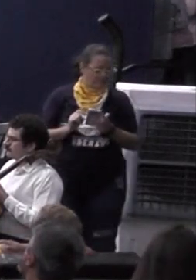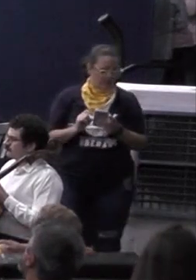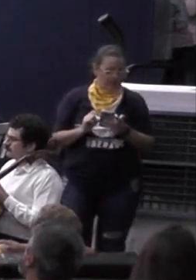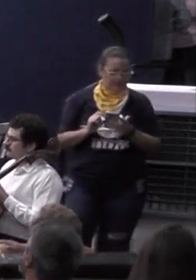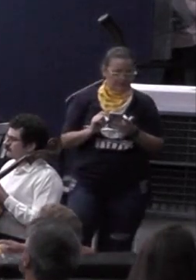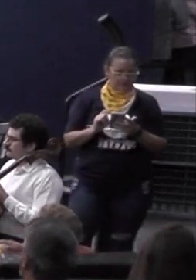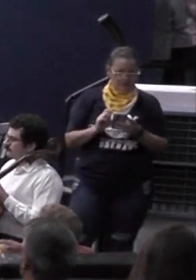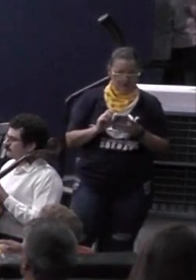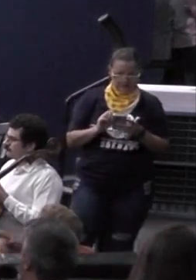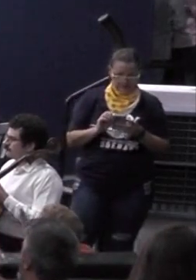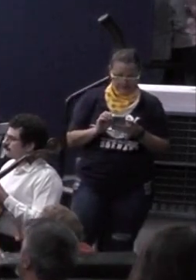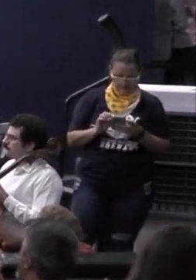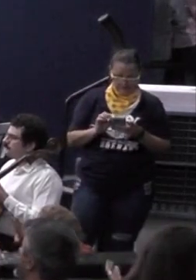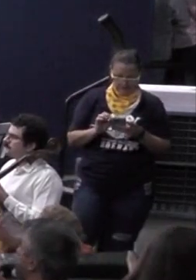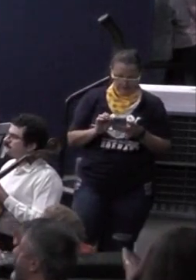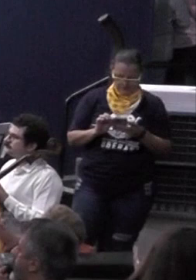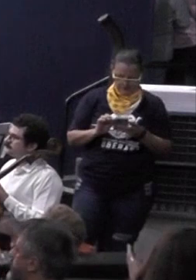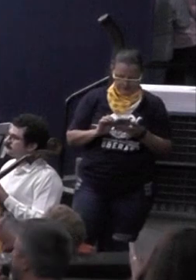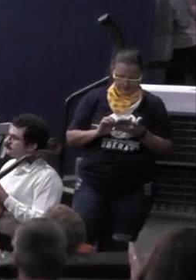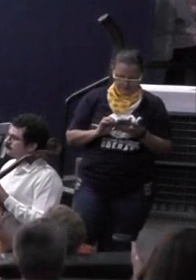Inácio Arruda.